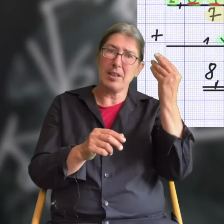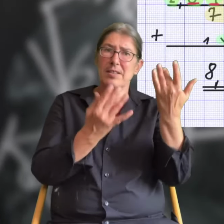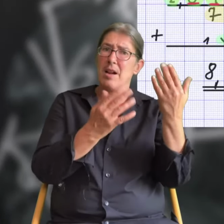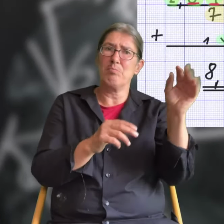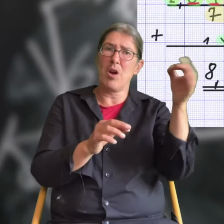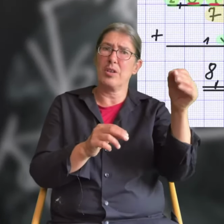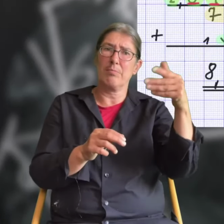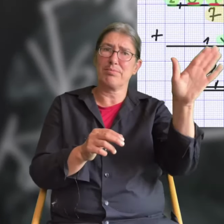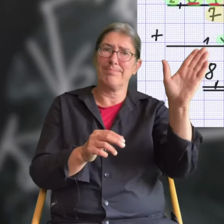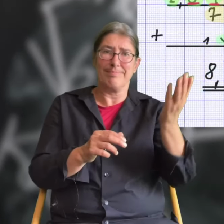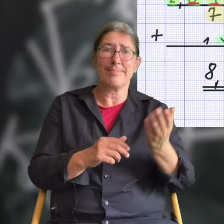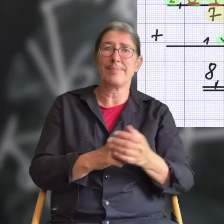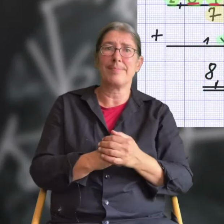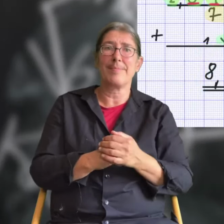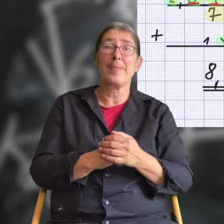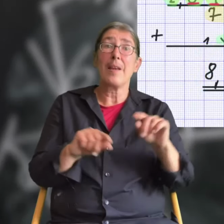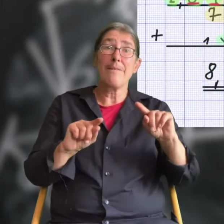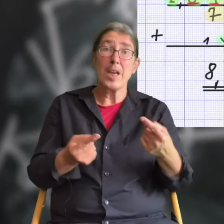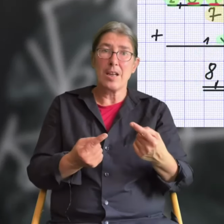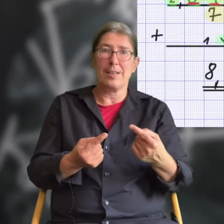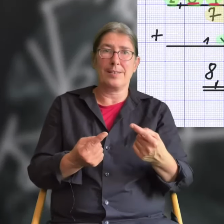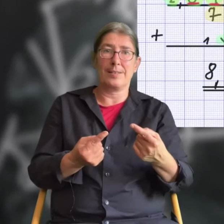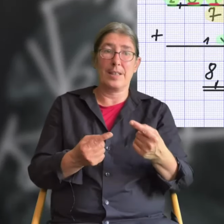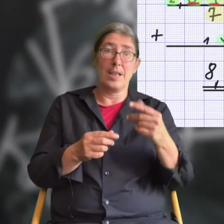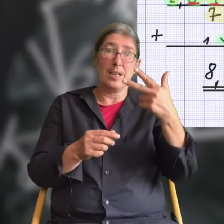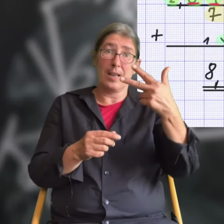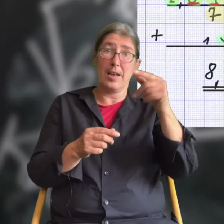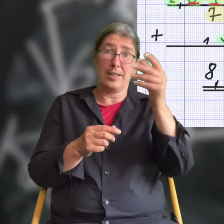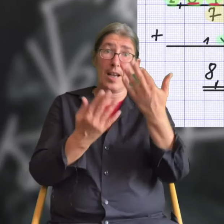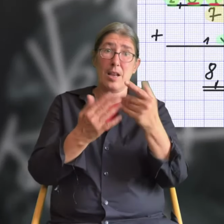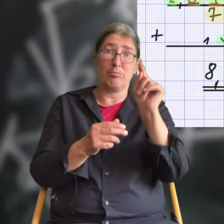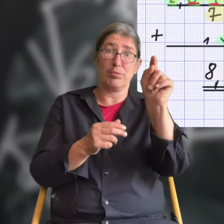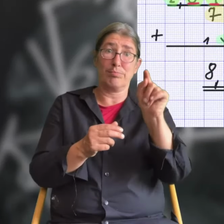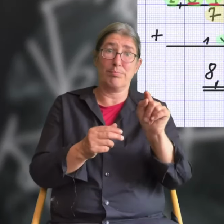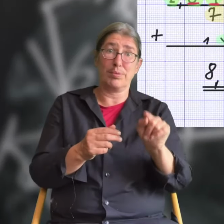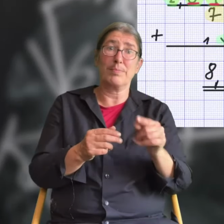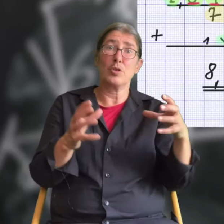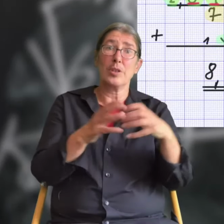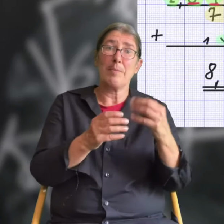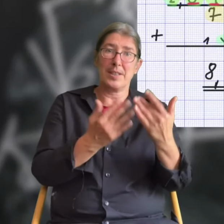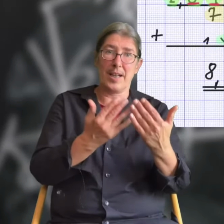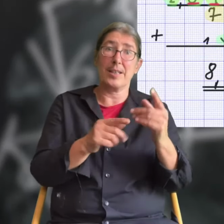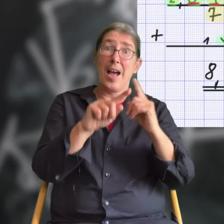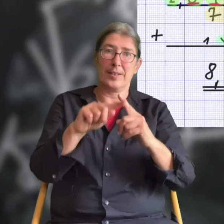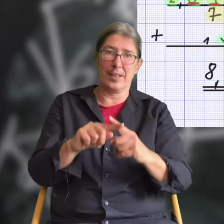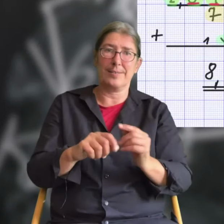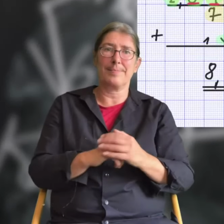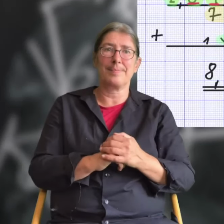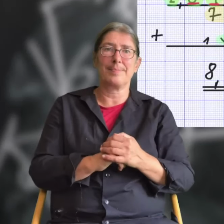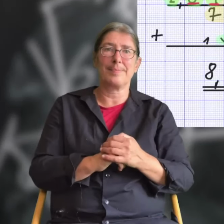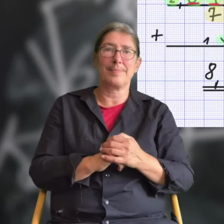weg damit. Und wieder muss ich diese drei Zahlen zusammenzählen, also addieren.